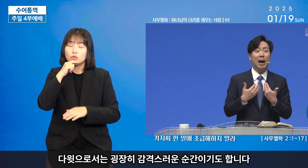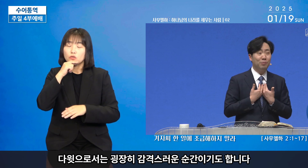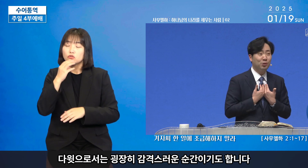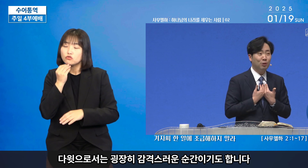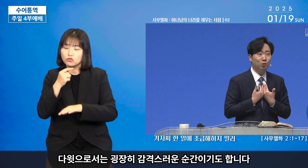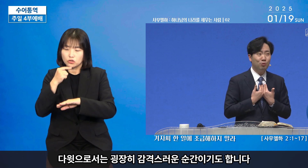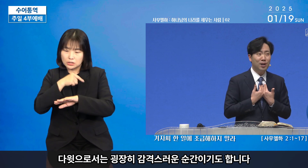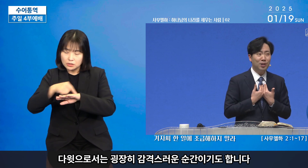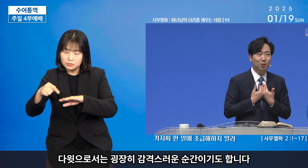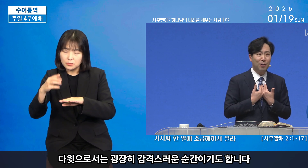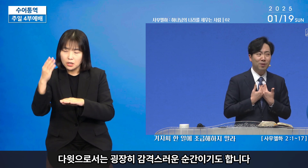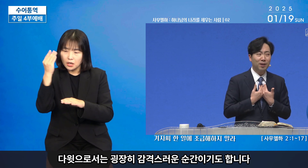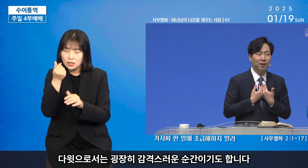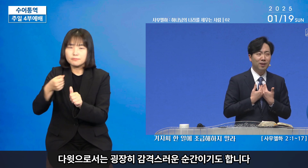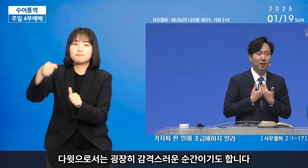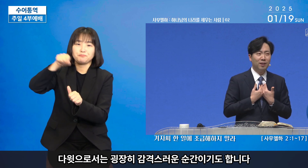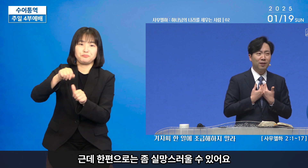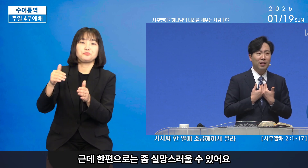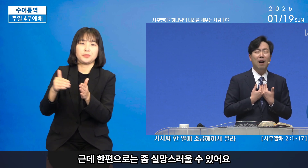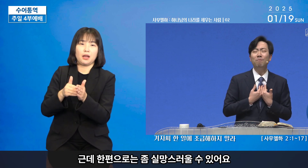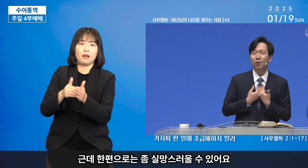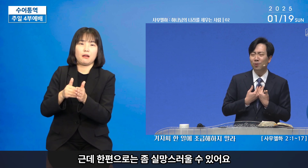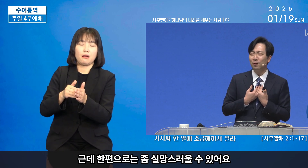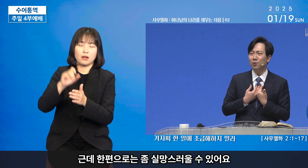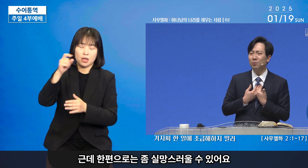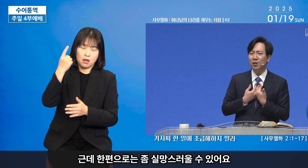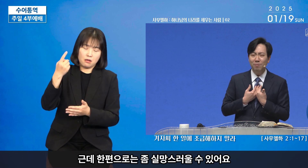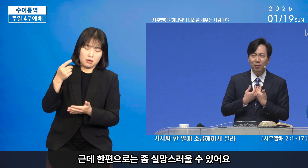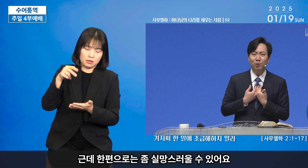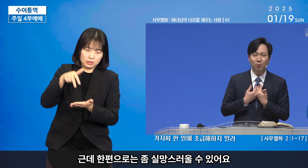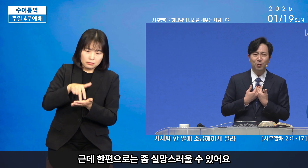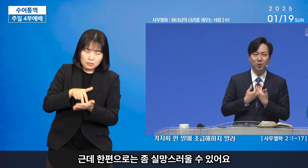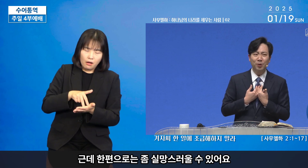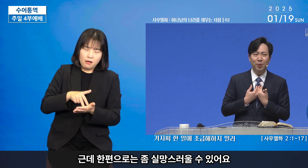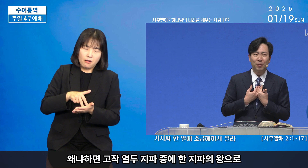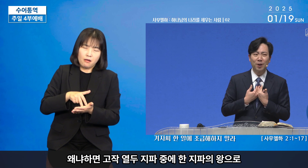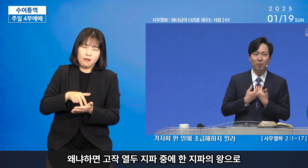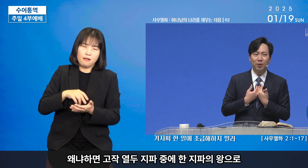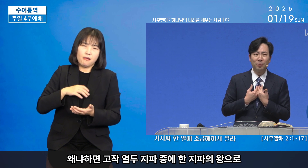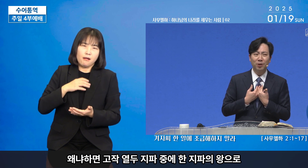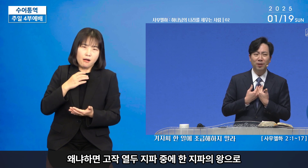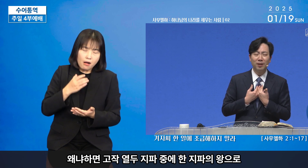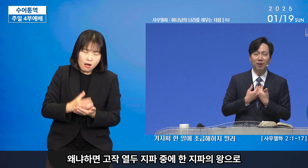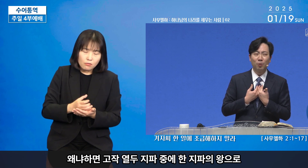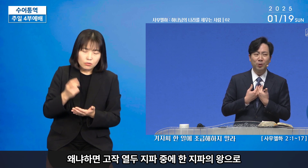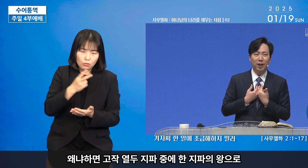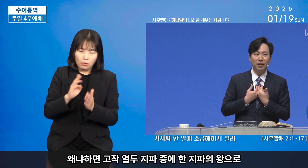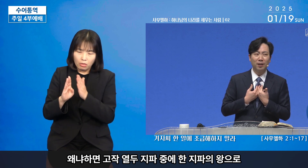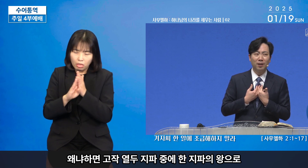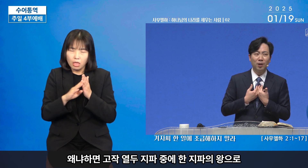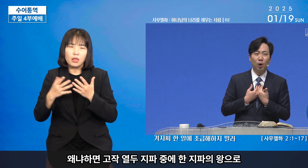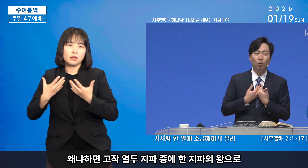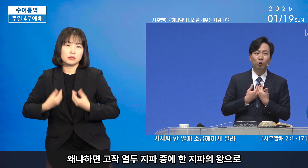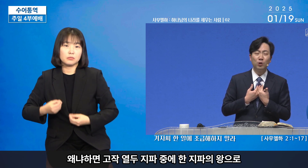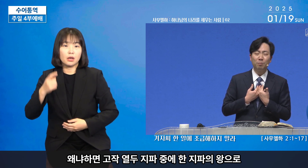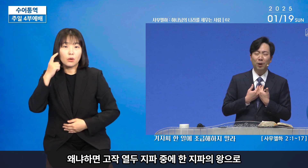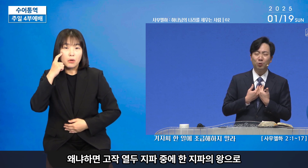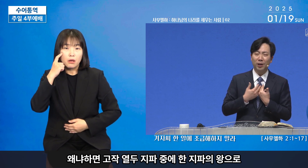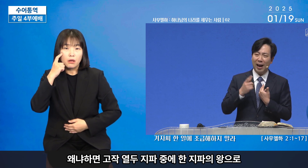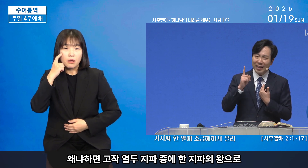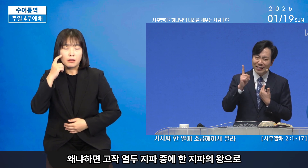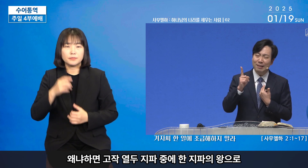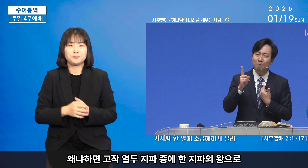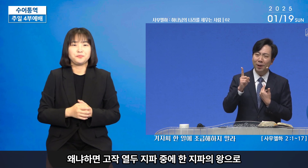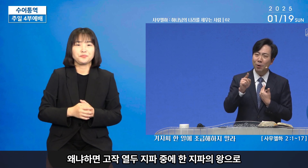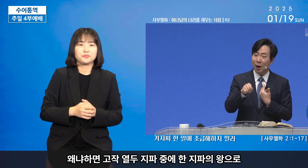굉장히 감격스러운 순간이기도 합니다. 근데 한편으로는 좀 실망스러울 수 있어요. 왜냐하면 고작 12지파